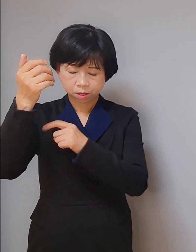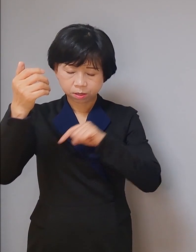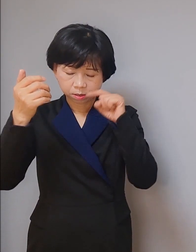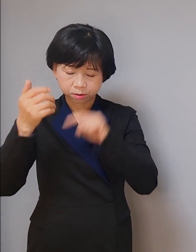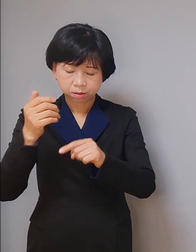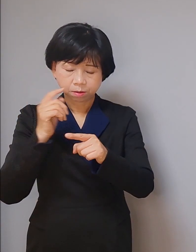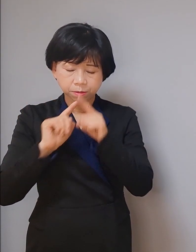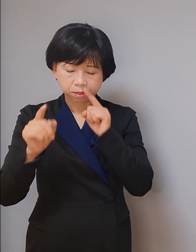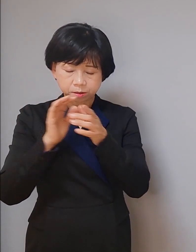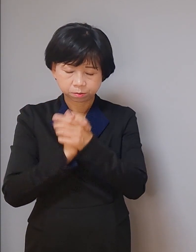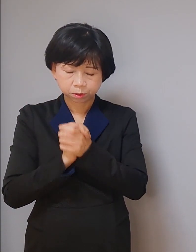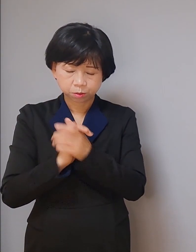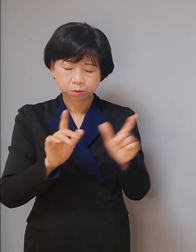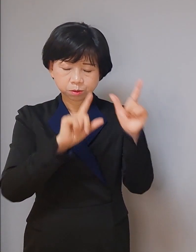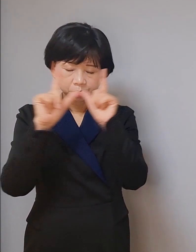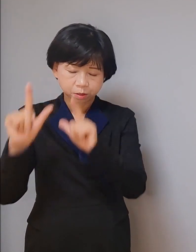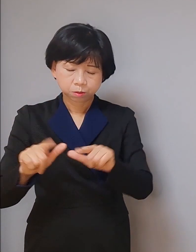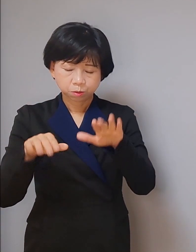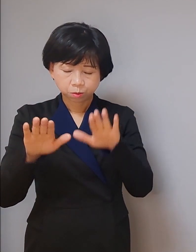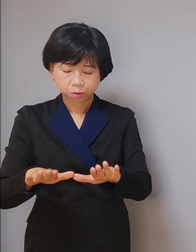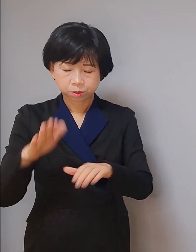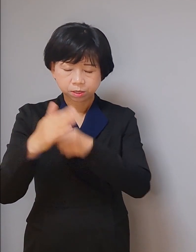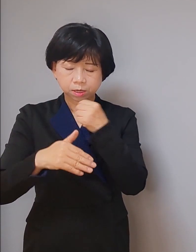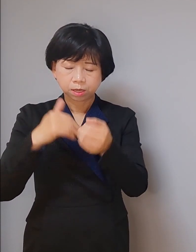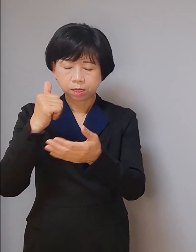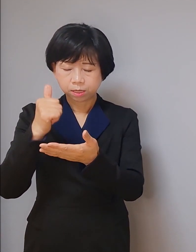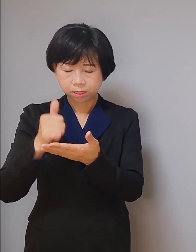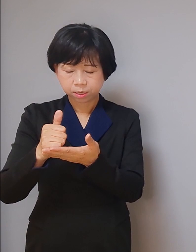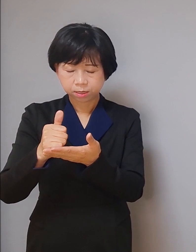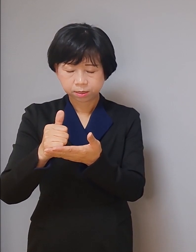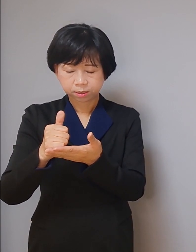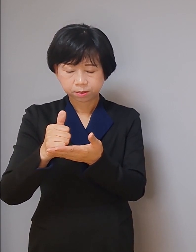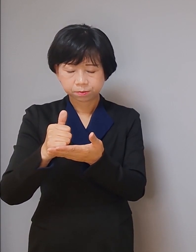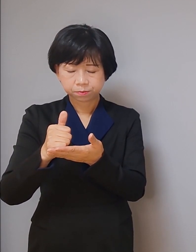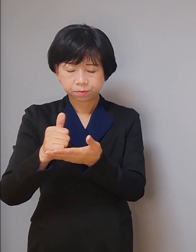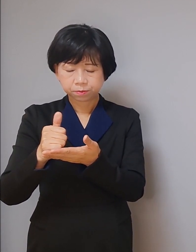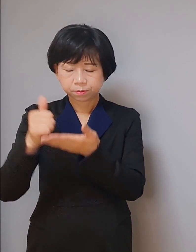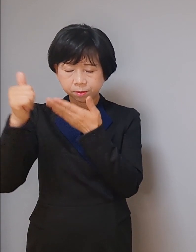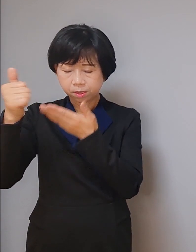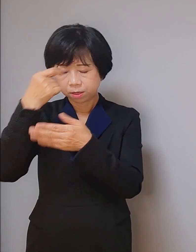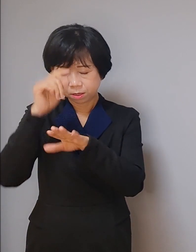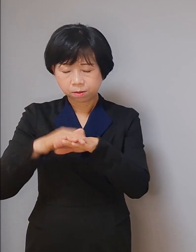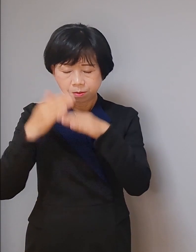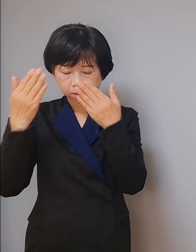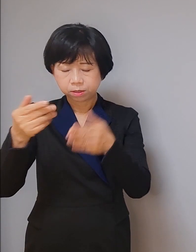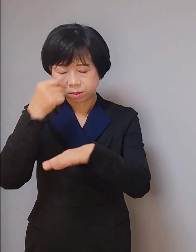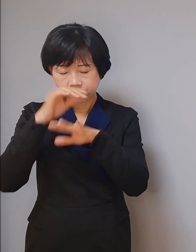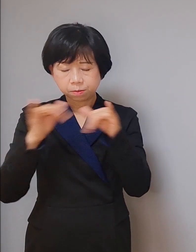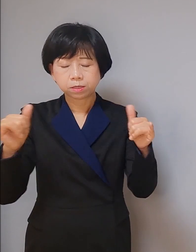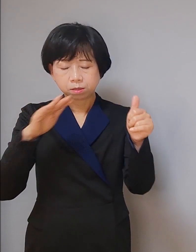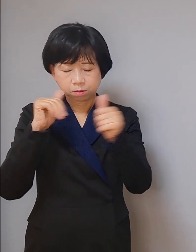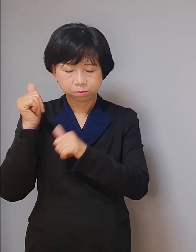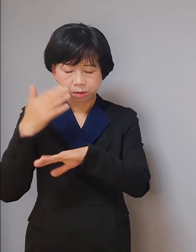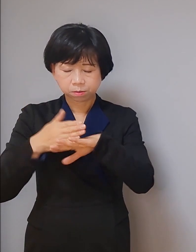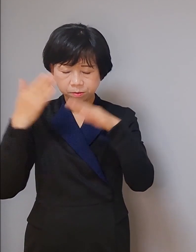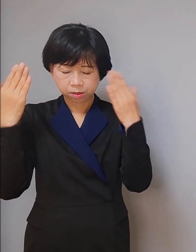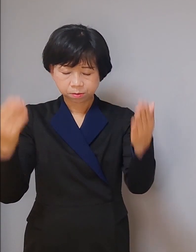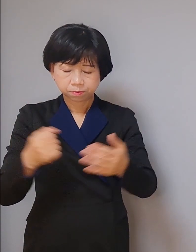기도로 살게 하시고 오늘 또 하나님이 찾으시는 그 한 사람 예배자가 될 수 있게 하시니